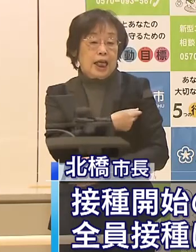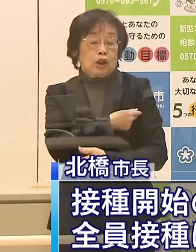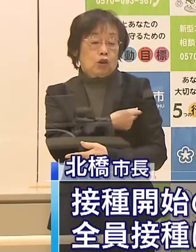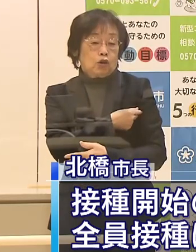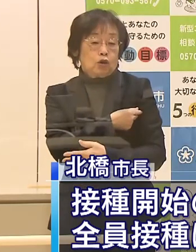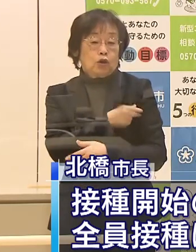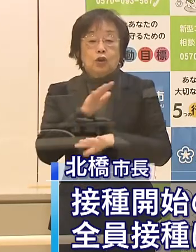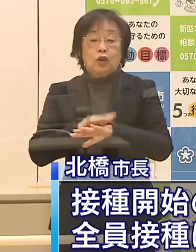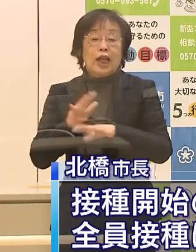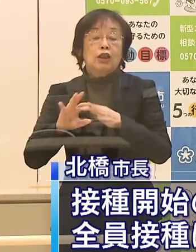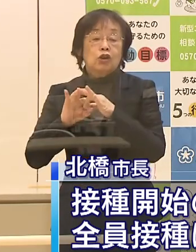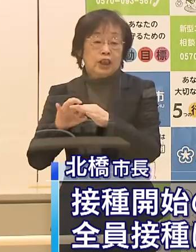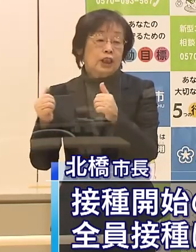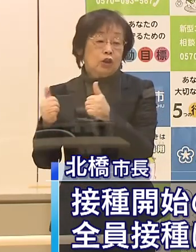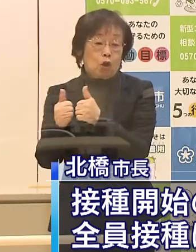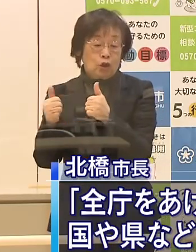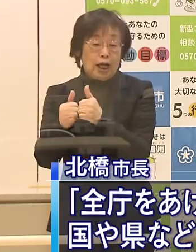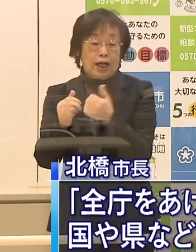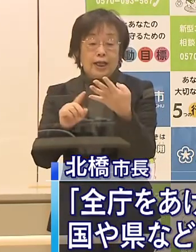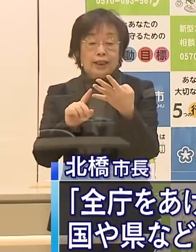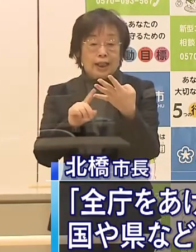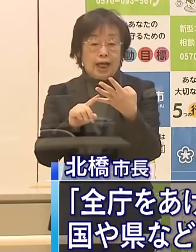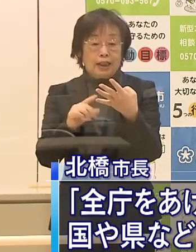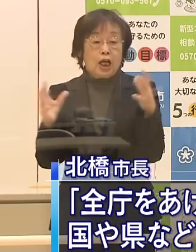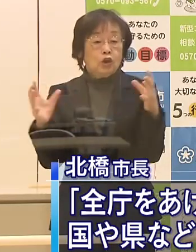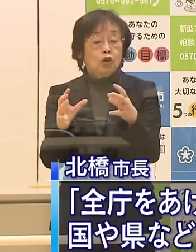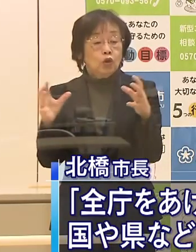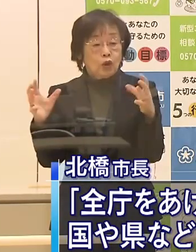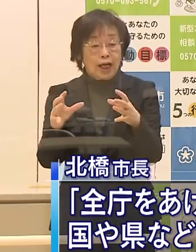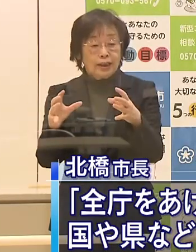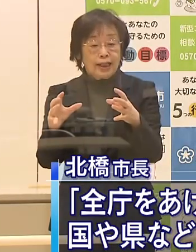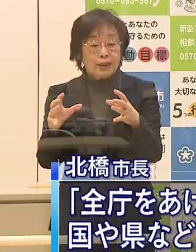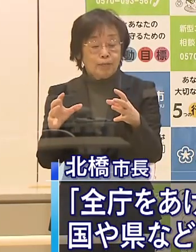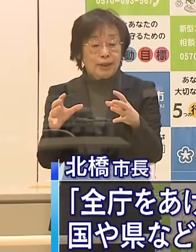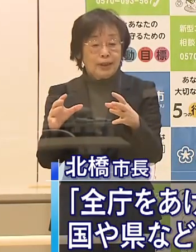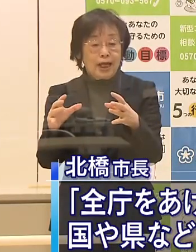ました。北橋市長は全庁を挙げて取り組む